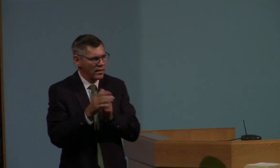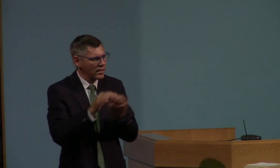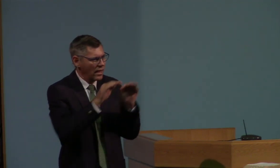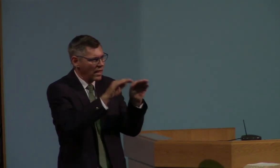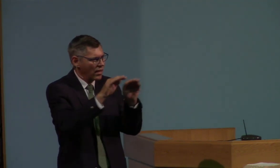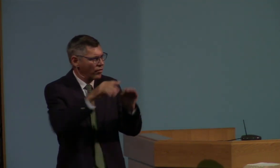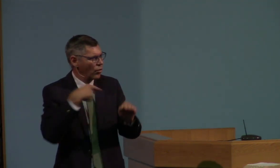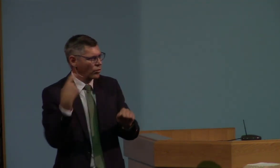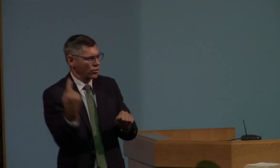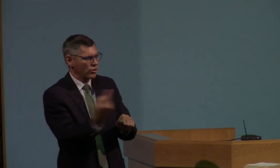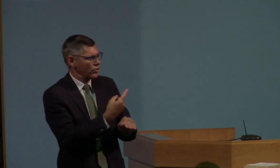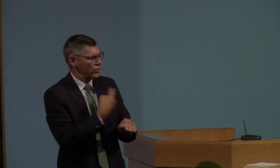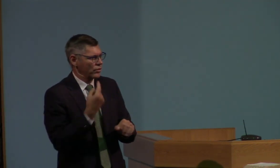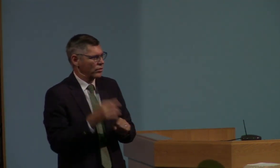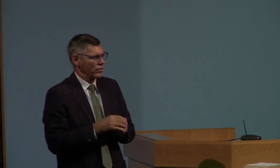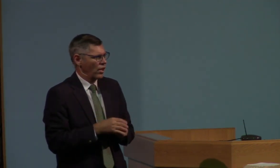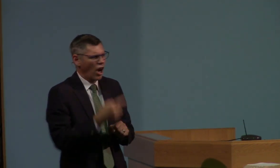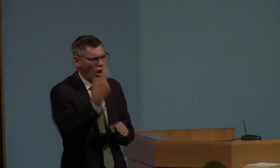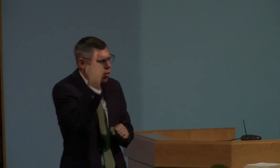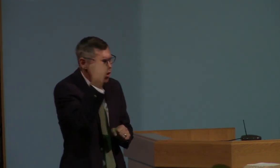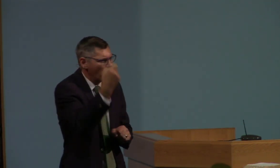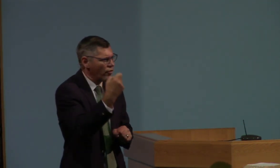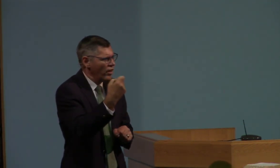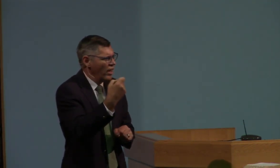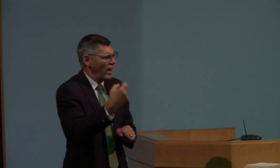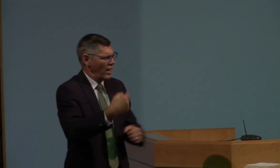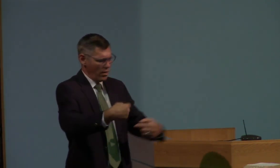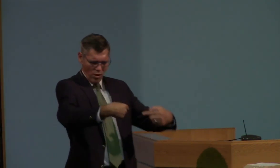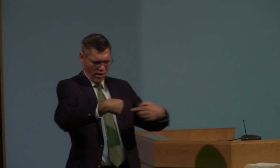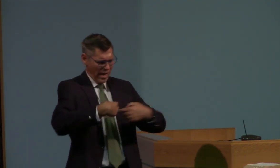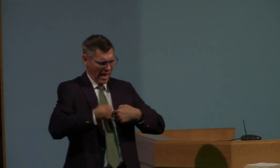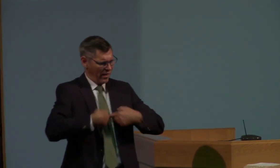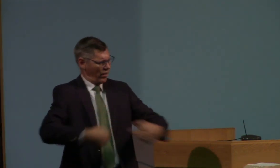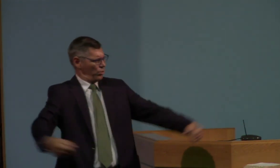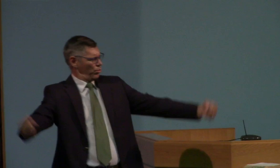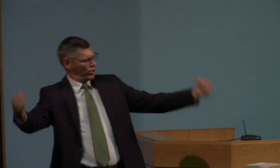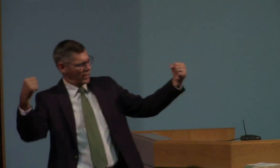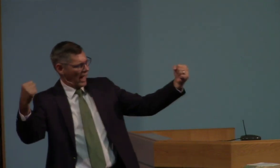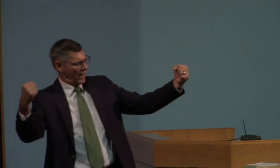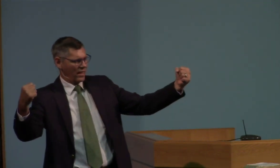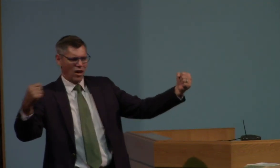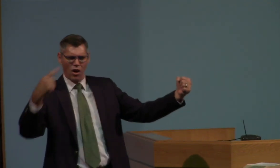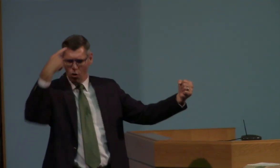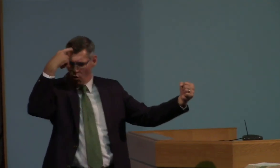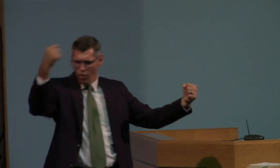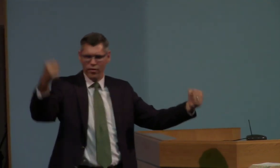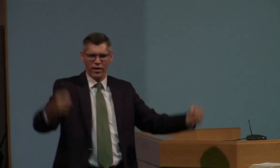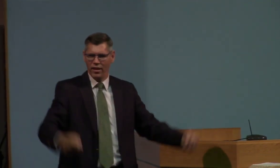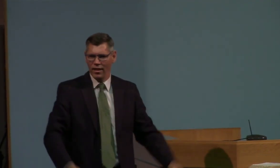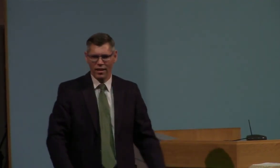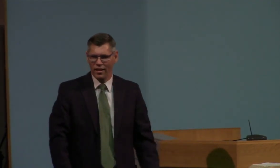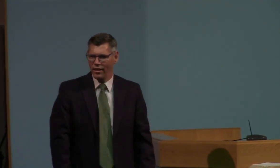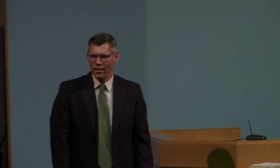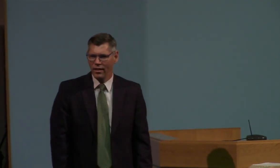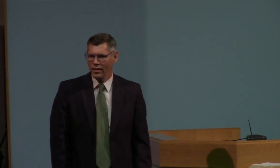leer vir ons. Geloof gaan nie oor ek wat so sterk geloof het nie.